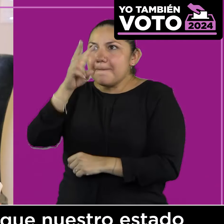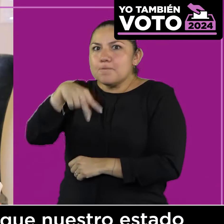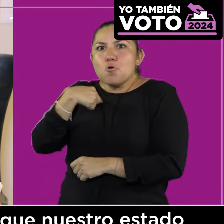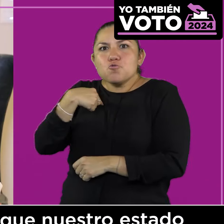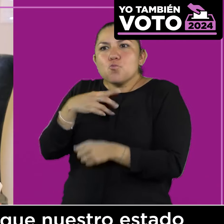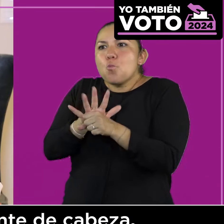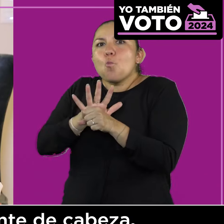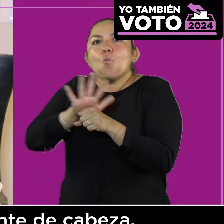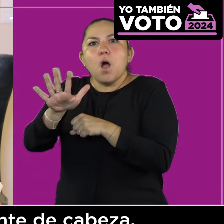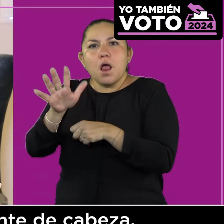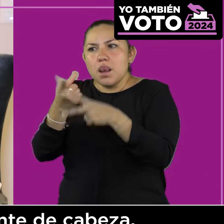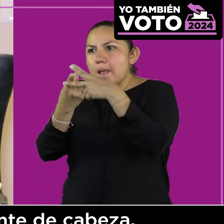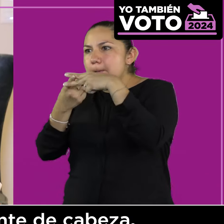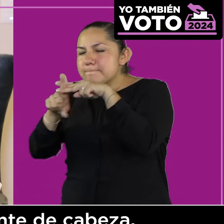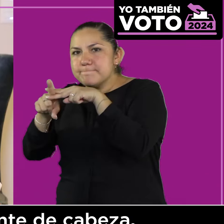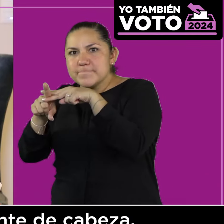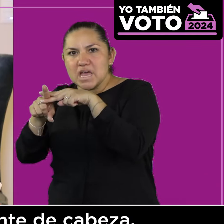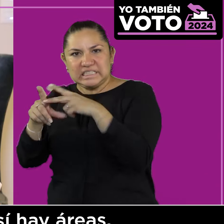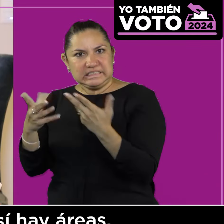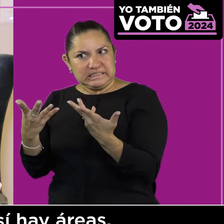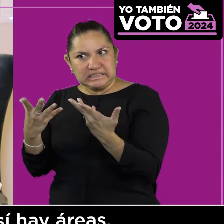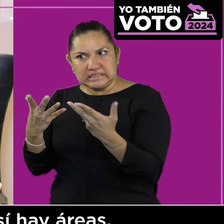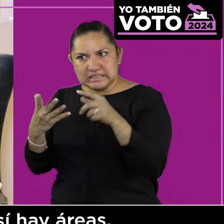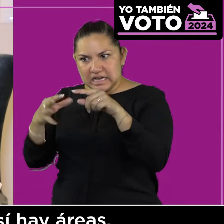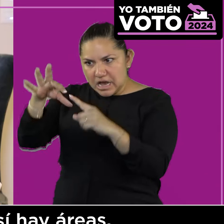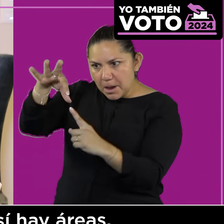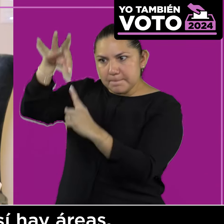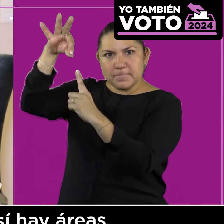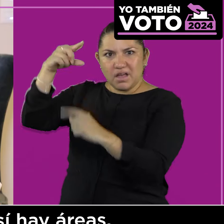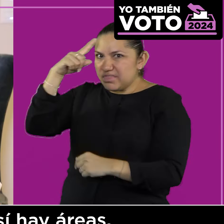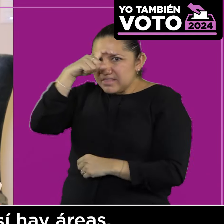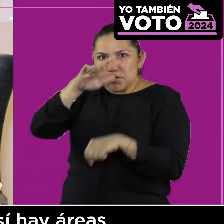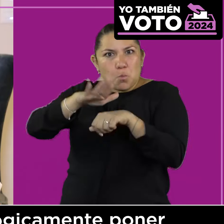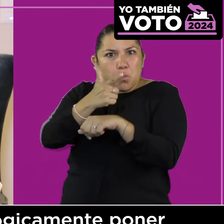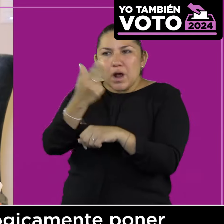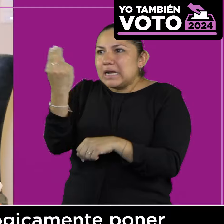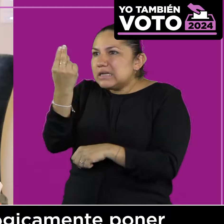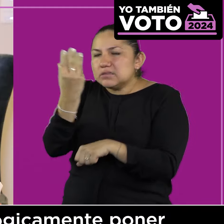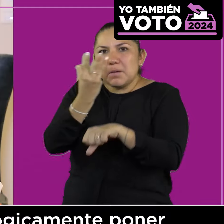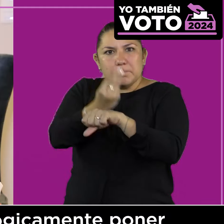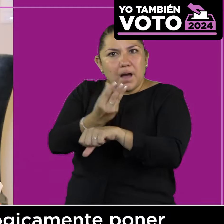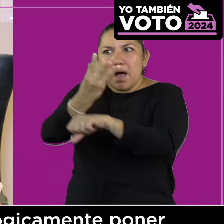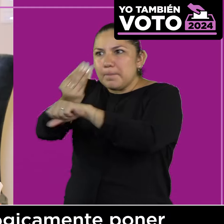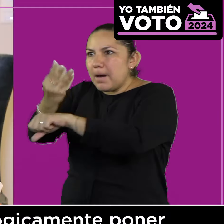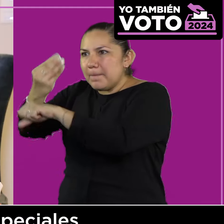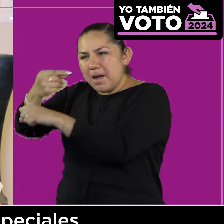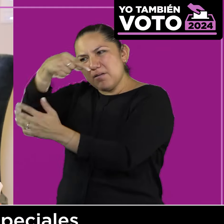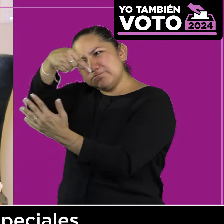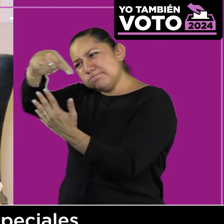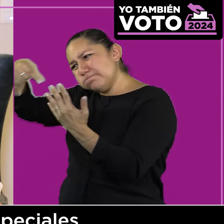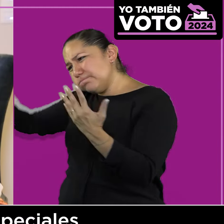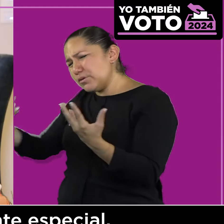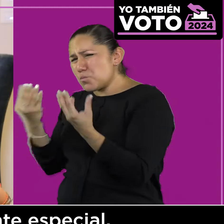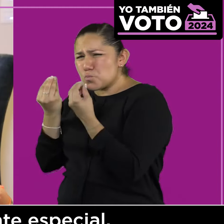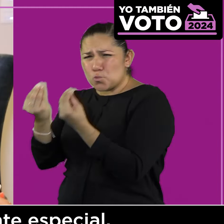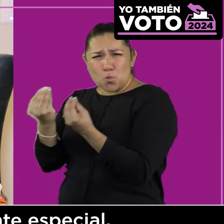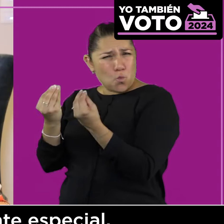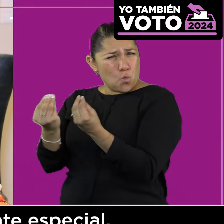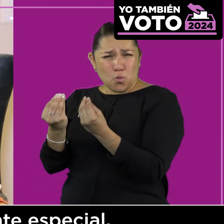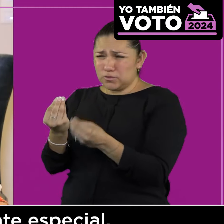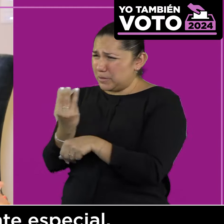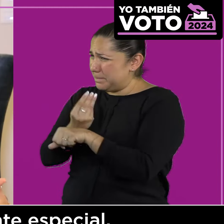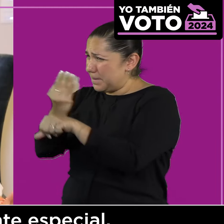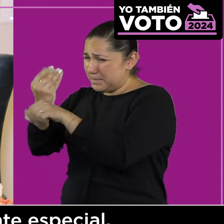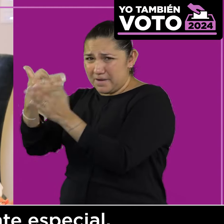verdad que nuestro estado tristemente está de cabeza Entonces si hay áreas sí se tiene que lógicamente poner áreas especiales para la